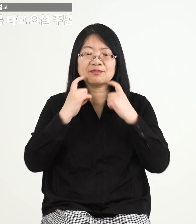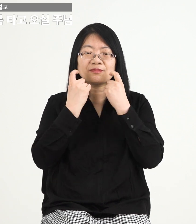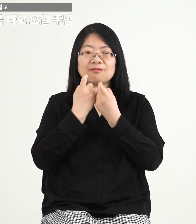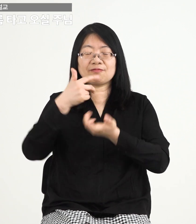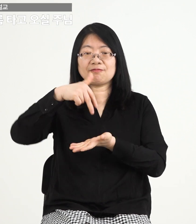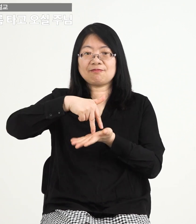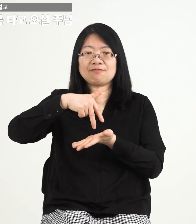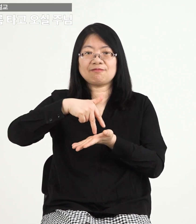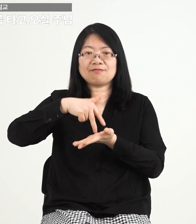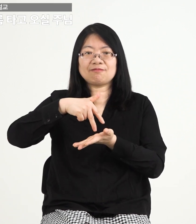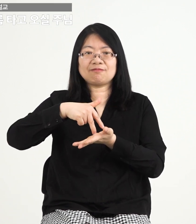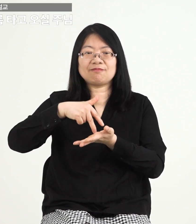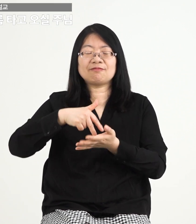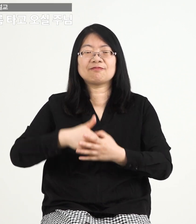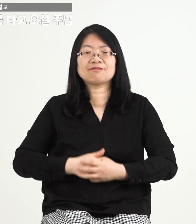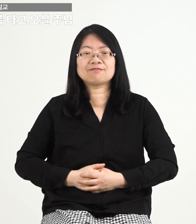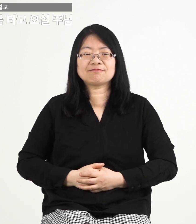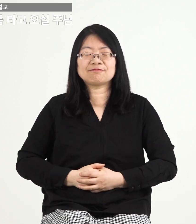개인적으로도